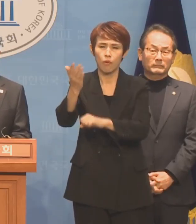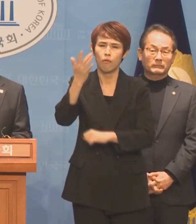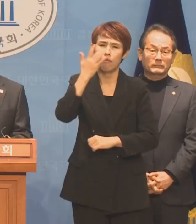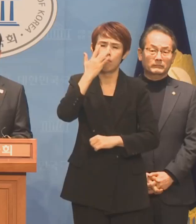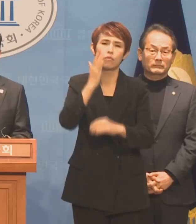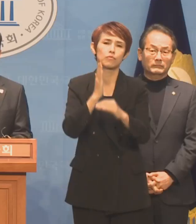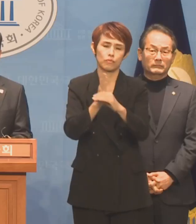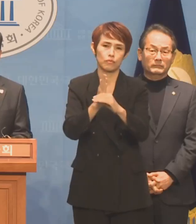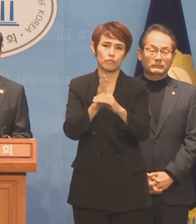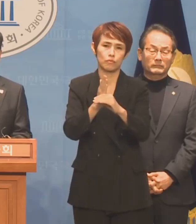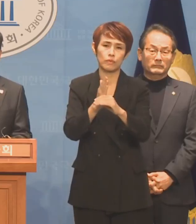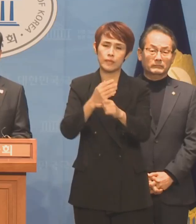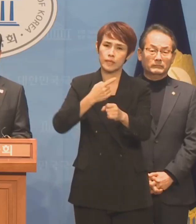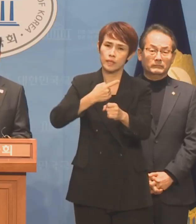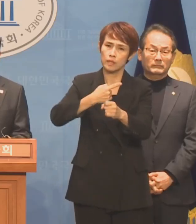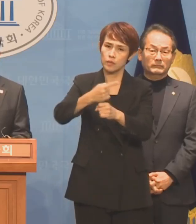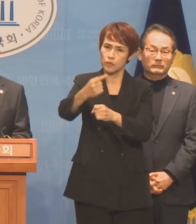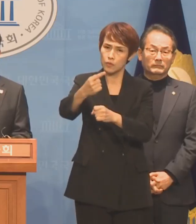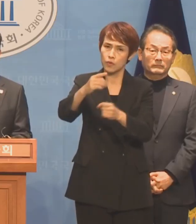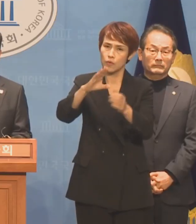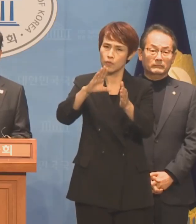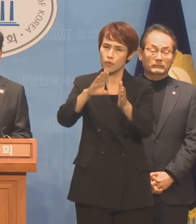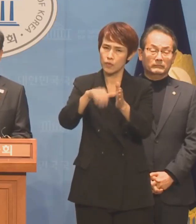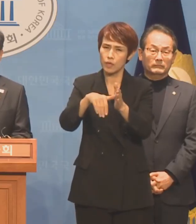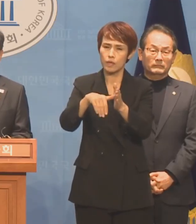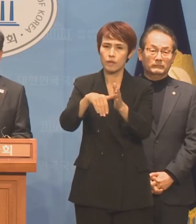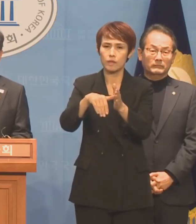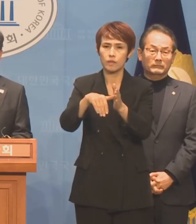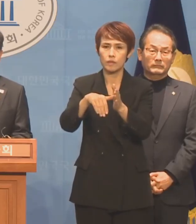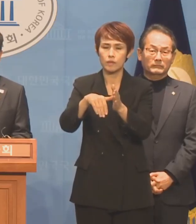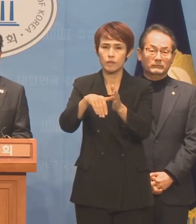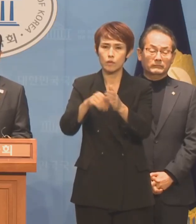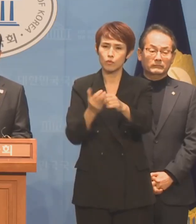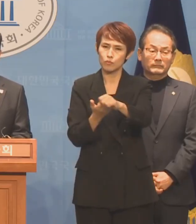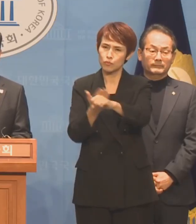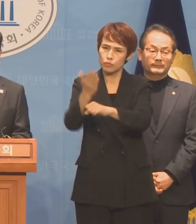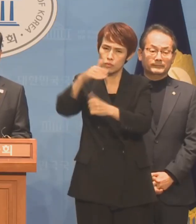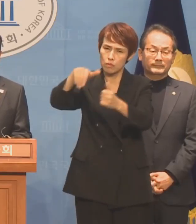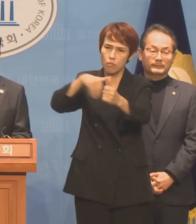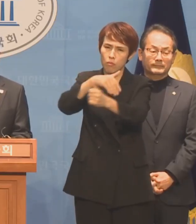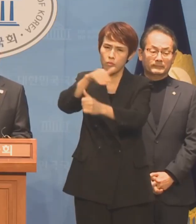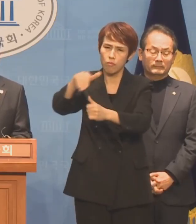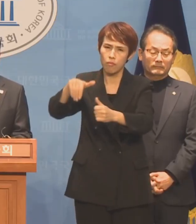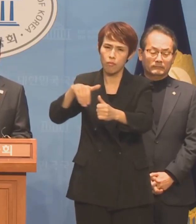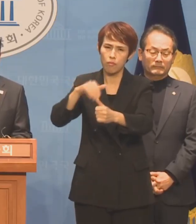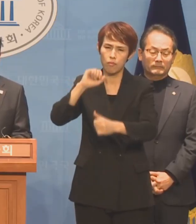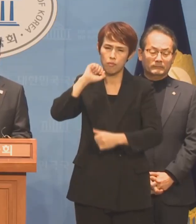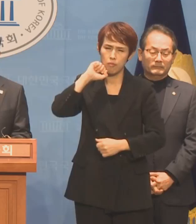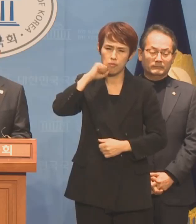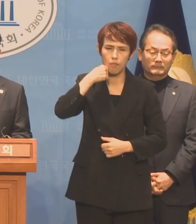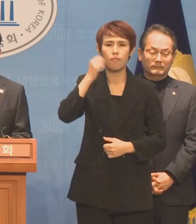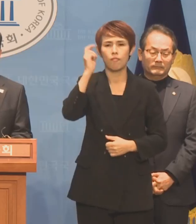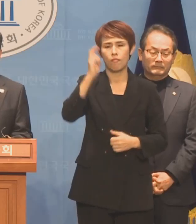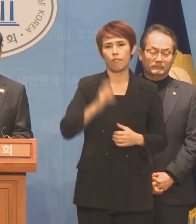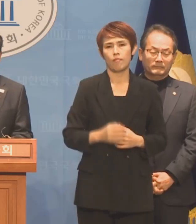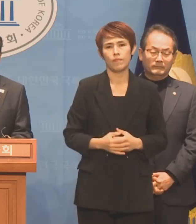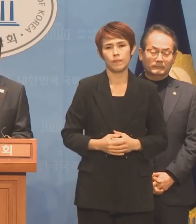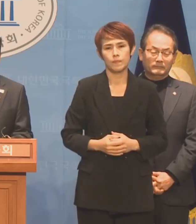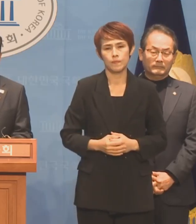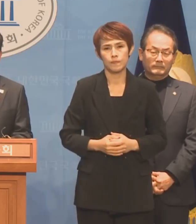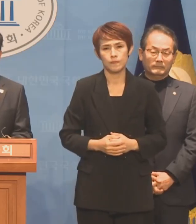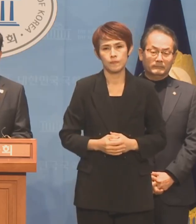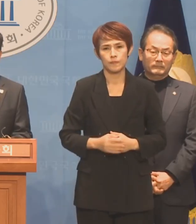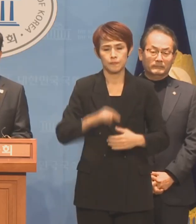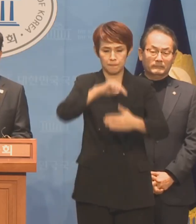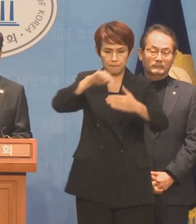돌아섰고 내년에 통상 파고로 인해 수출 환경은 더욱더 어두운 상황입니다.